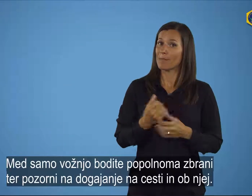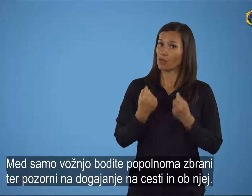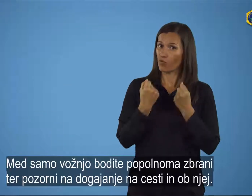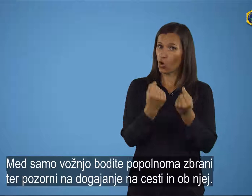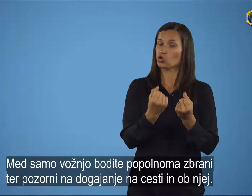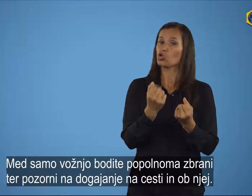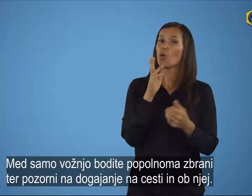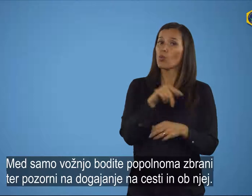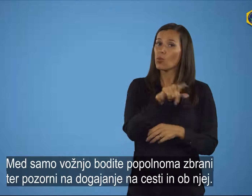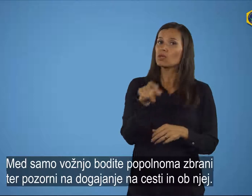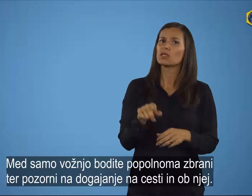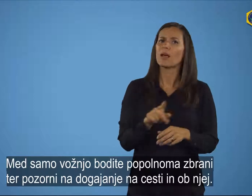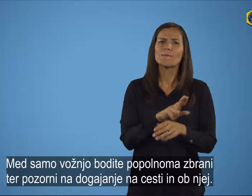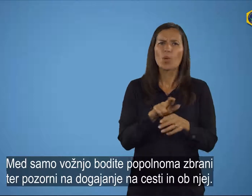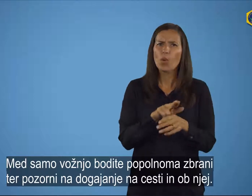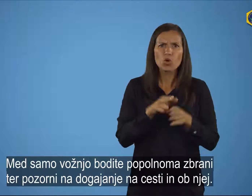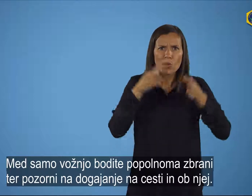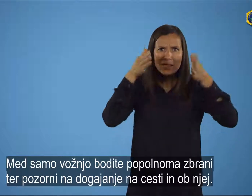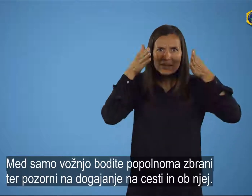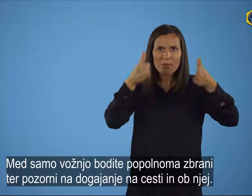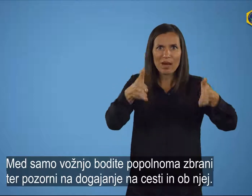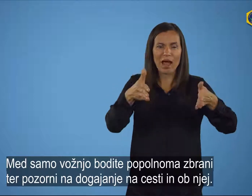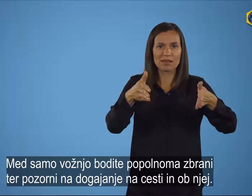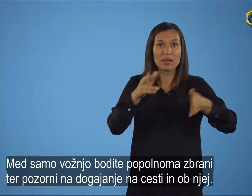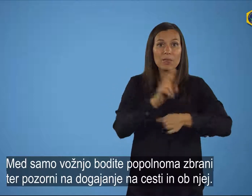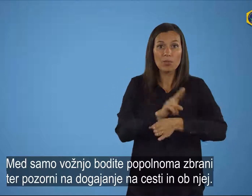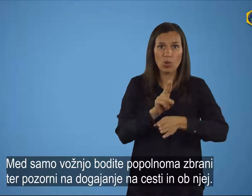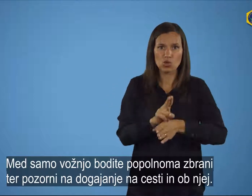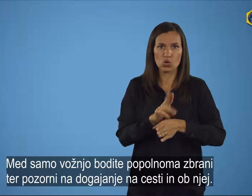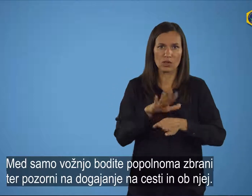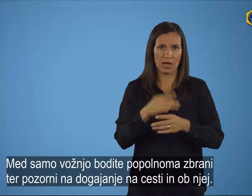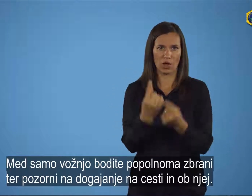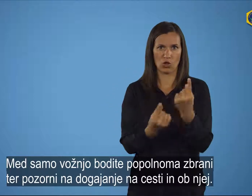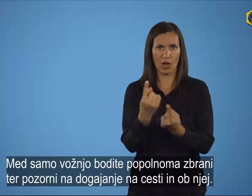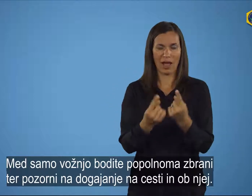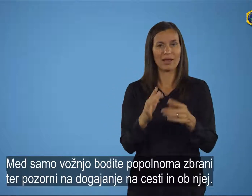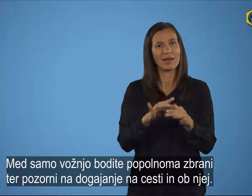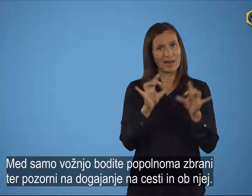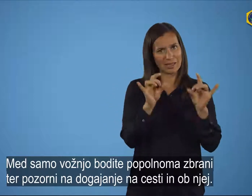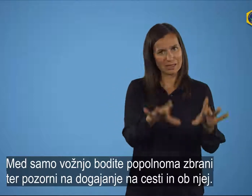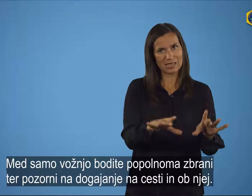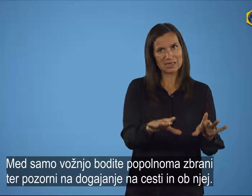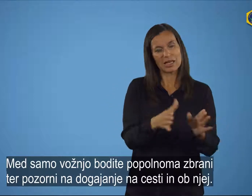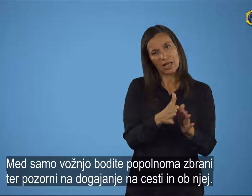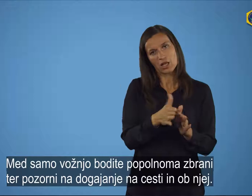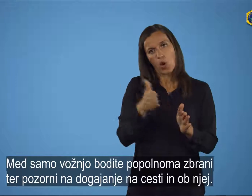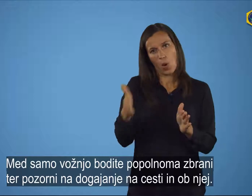Med samo vožnjo bodite popolnoma zbrani ter pozorni na dogajanje na cesti in ob njej.